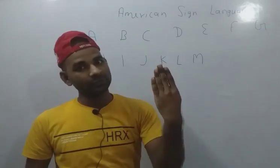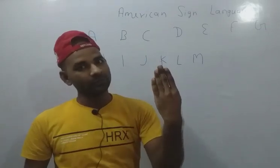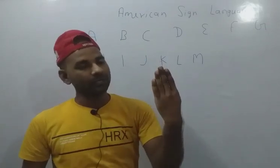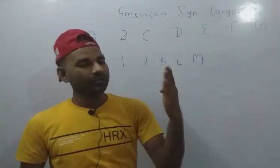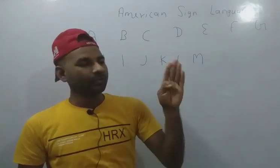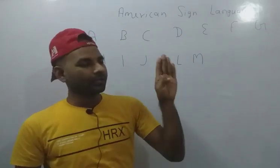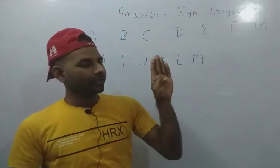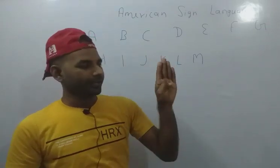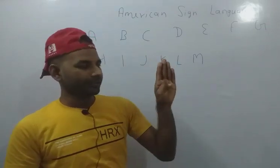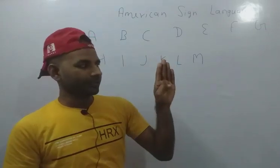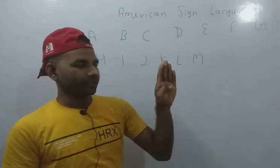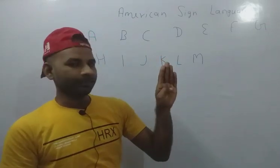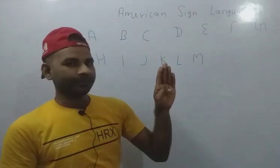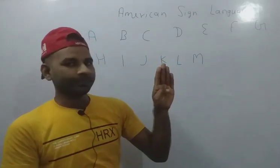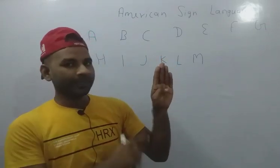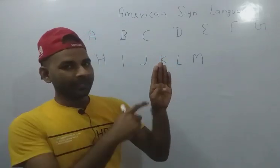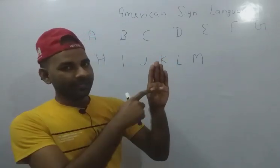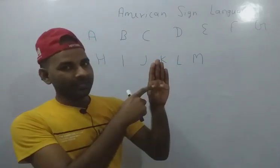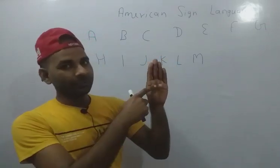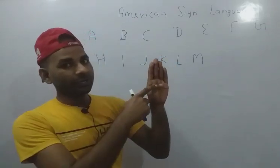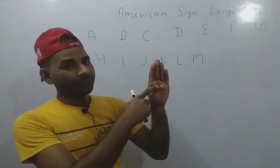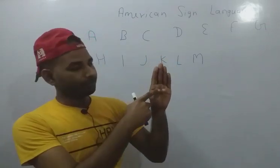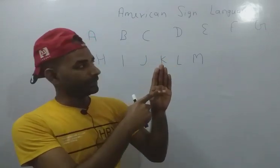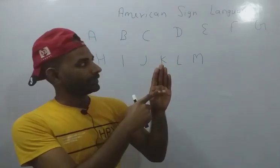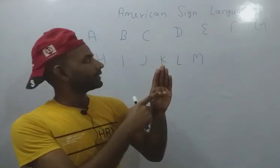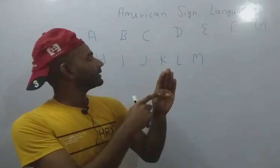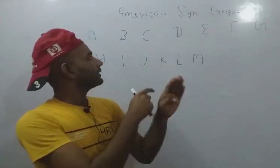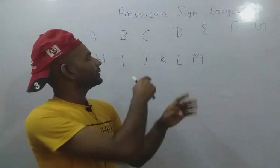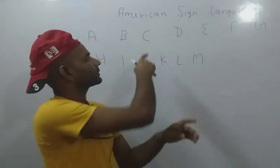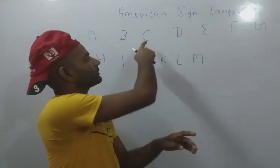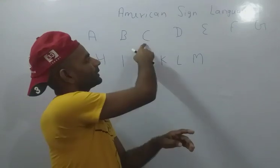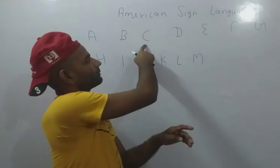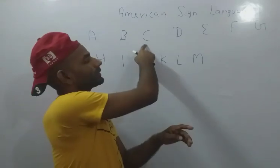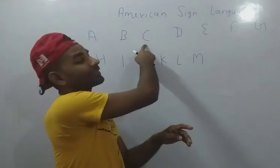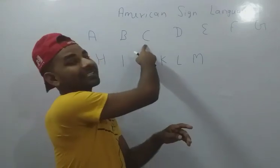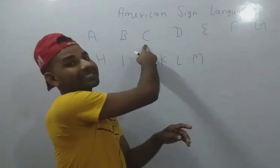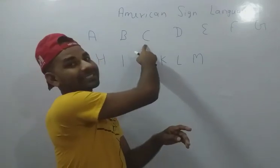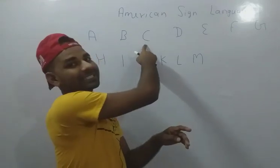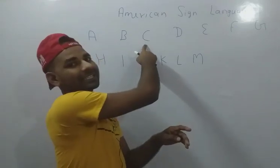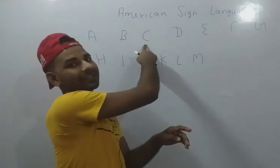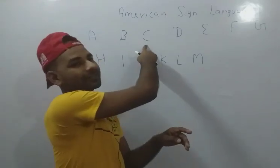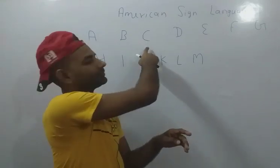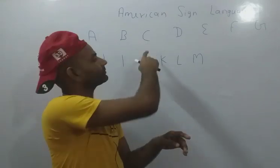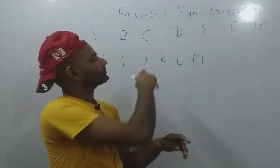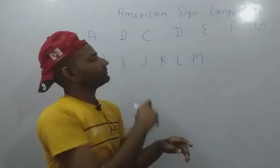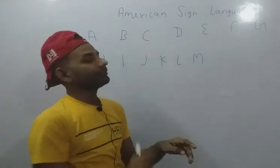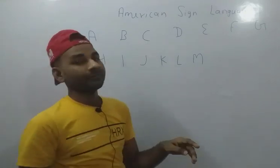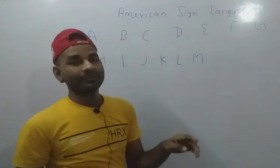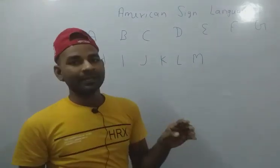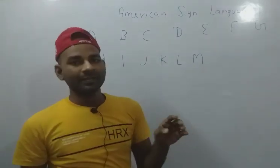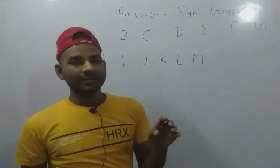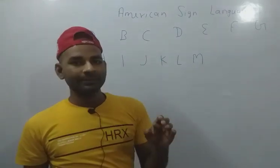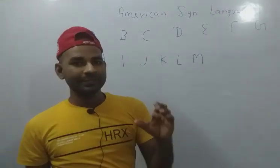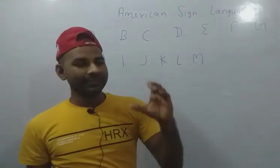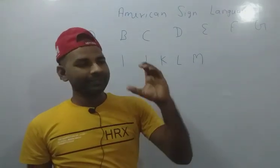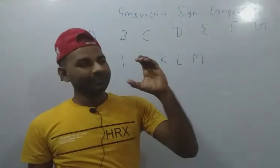होगा, ऐसे ही सेम। अब ये होगा बी, उसके बाद नंबर सी का। अब सी के लिए